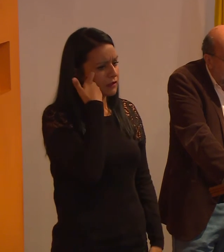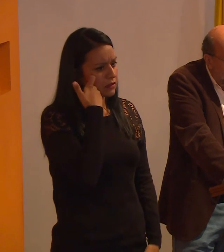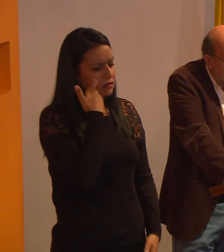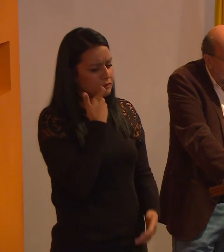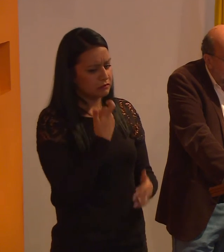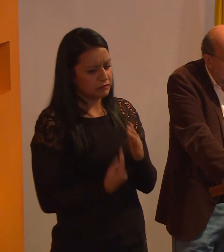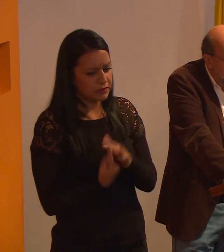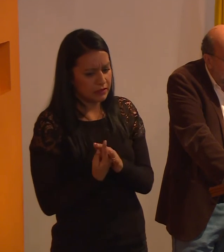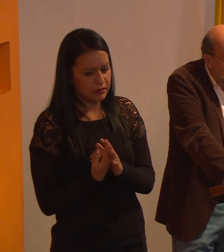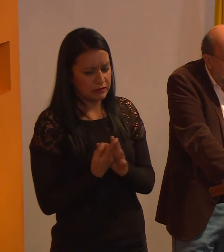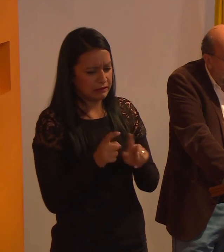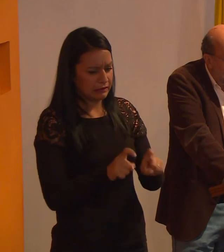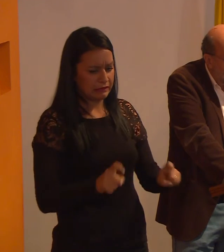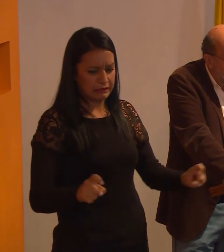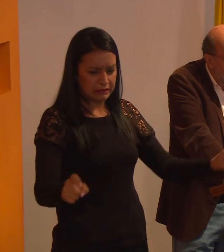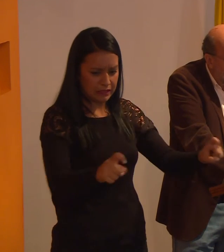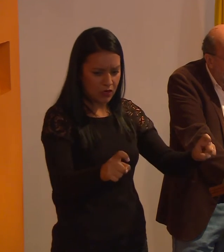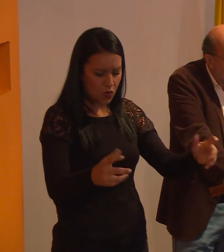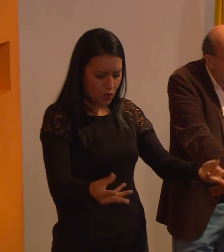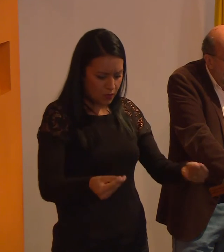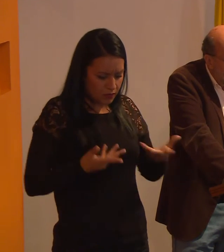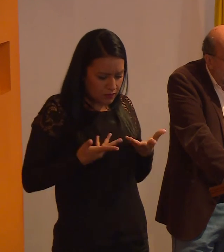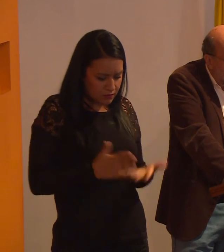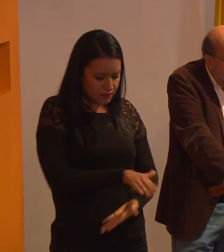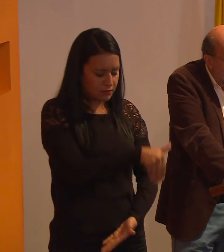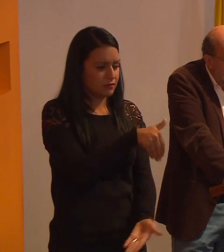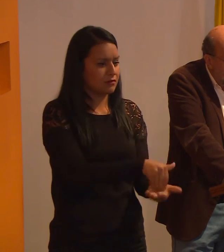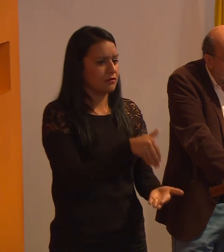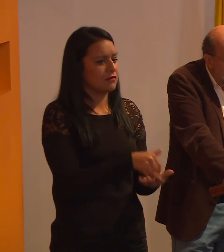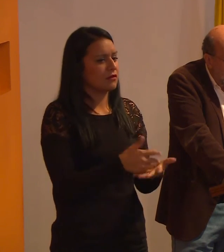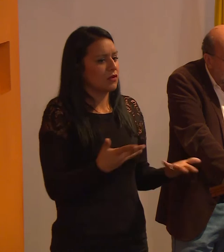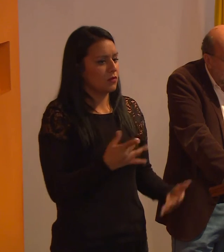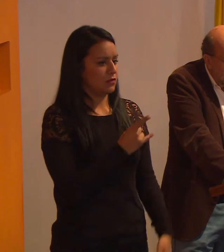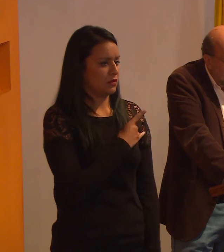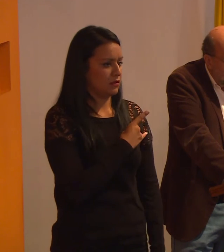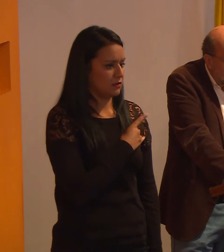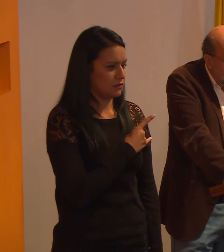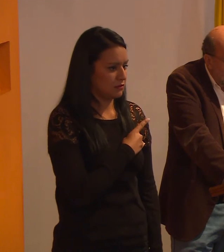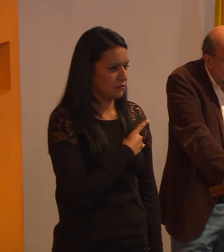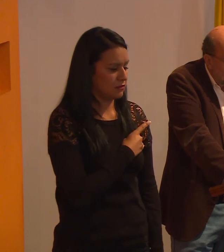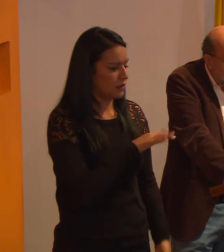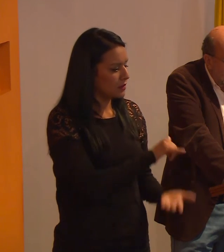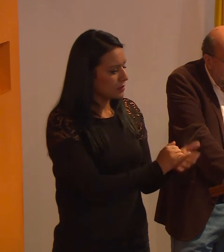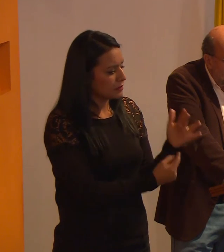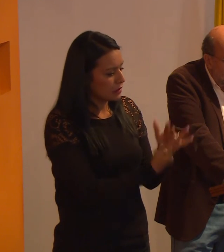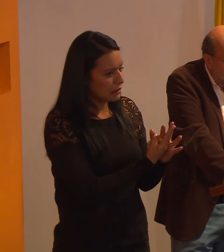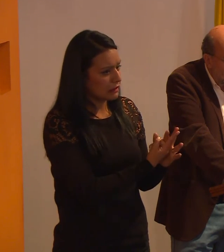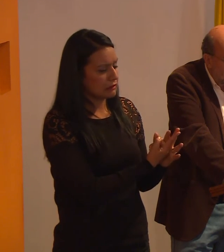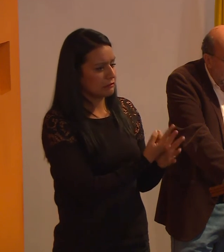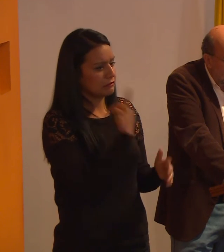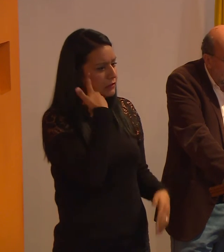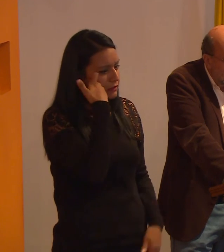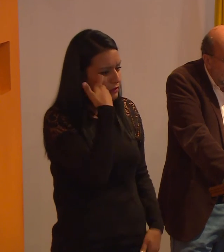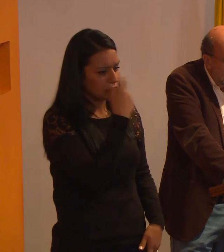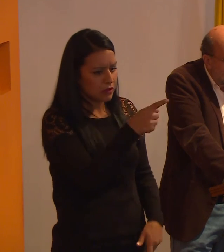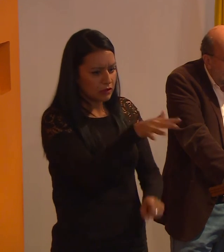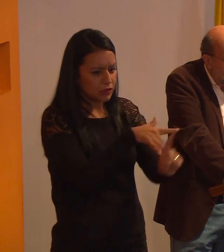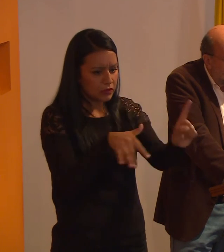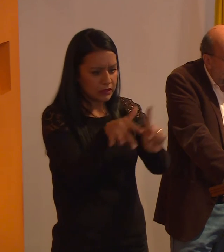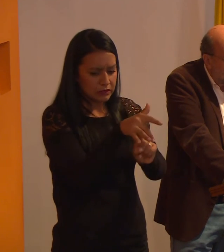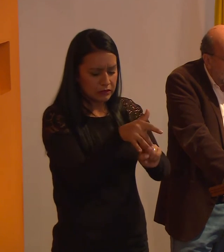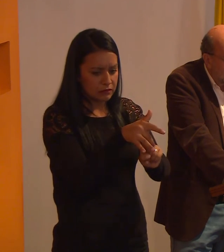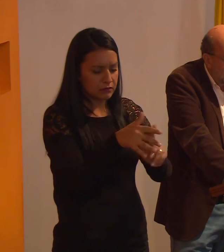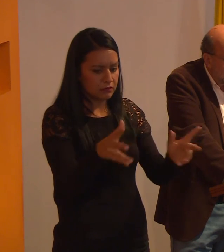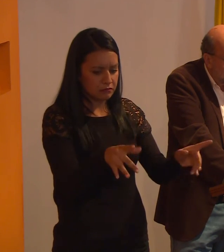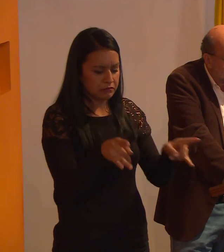que plantea la necesidad de posicionarnos como universidad frente a los desafíos del contexto,